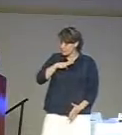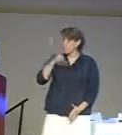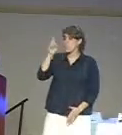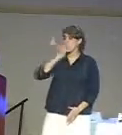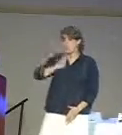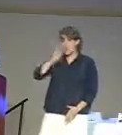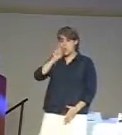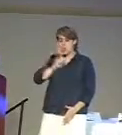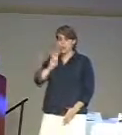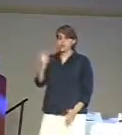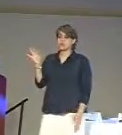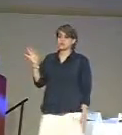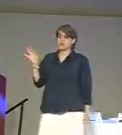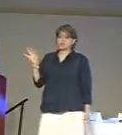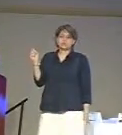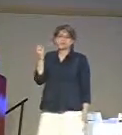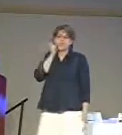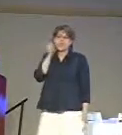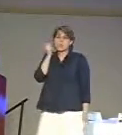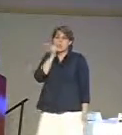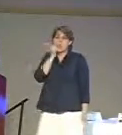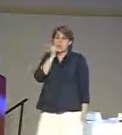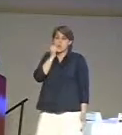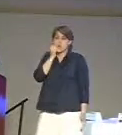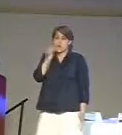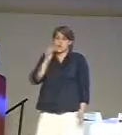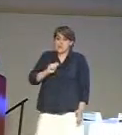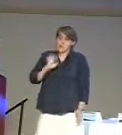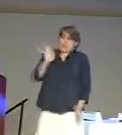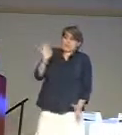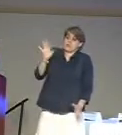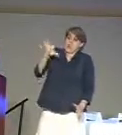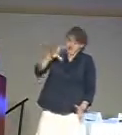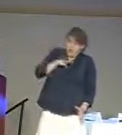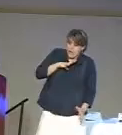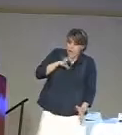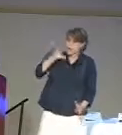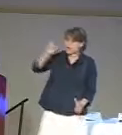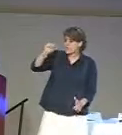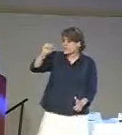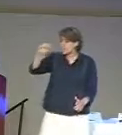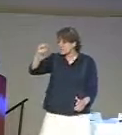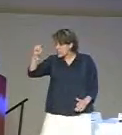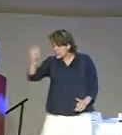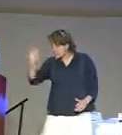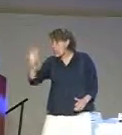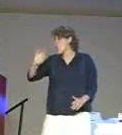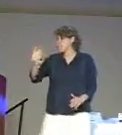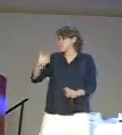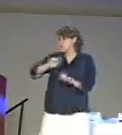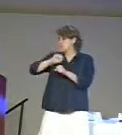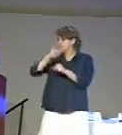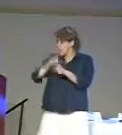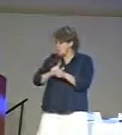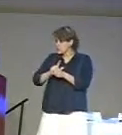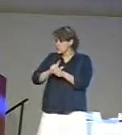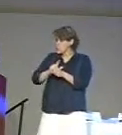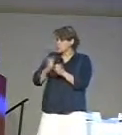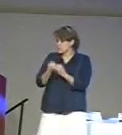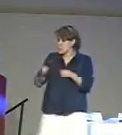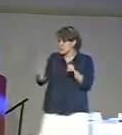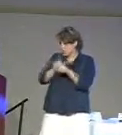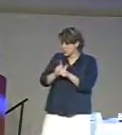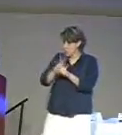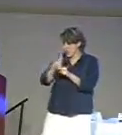una mujer, independientemente de su régimen de derechohabiencia, ISSSTE, IMSS, Seguro Popular, puede ser